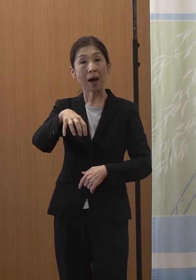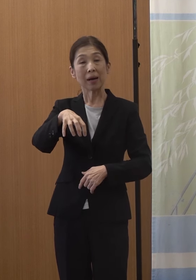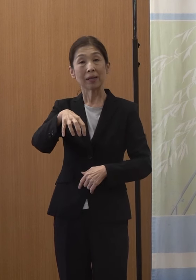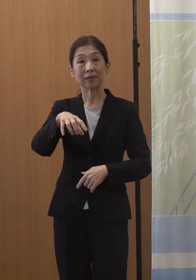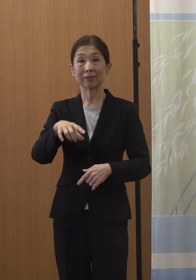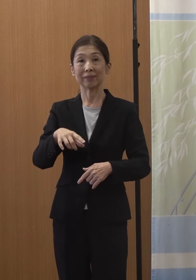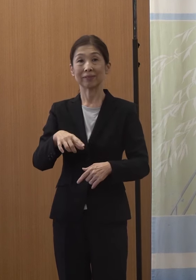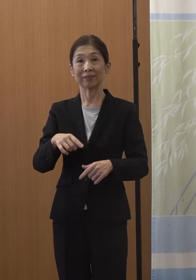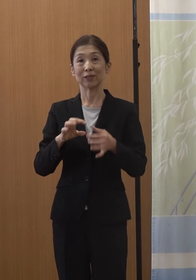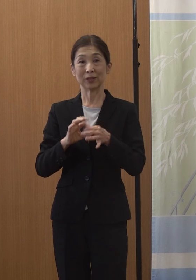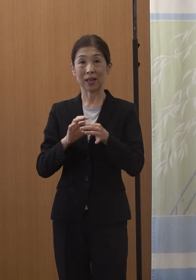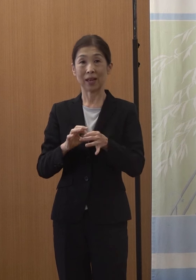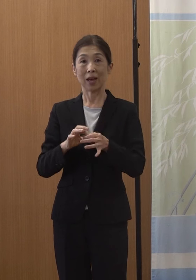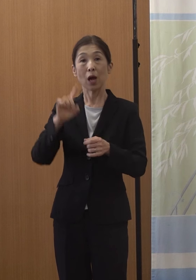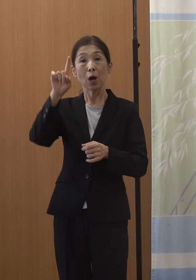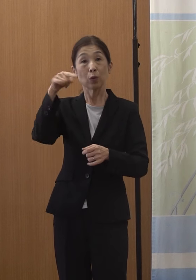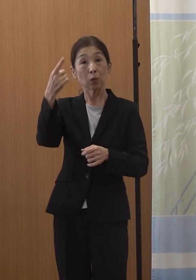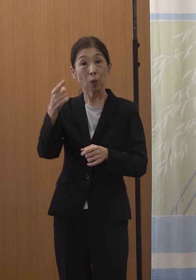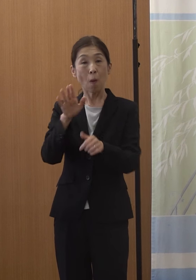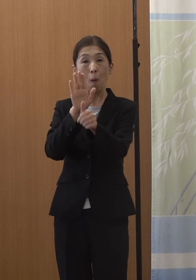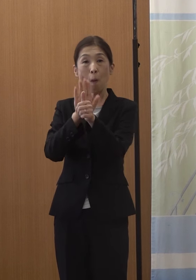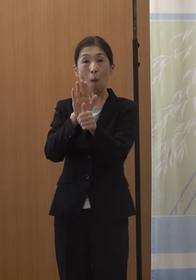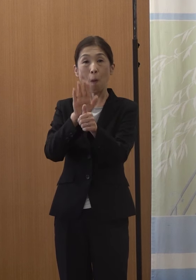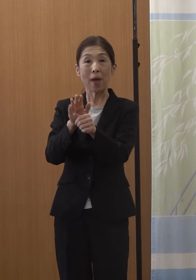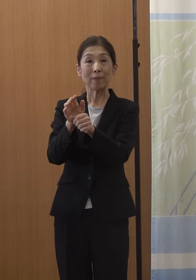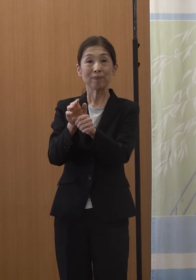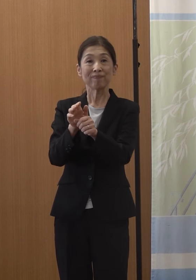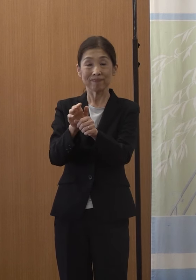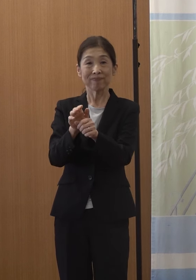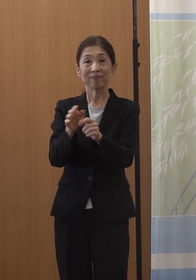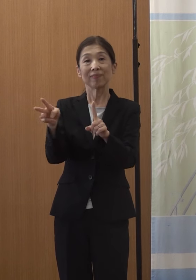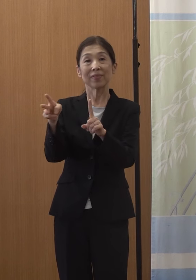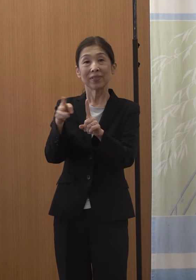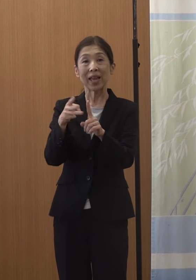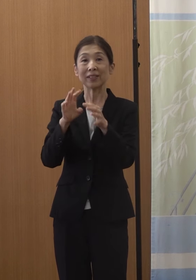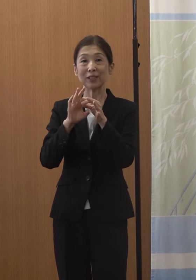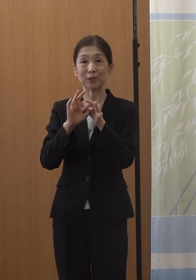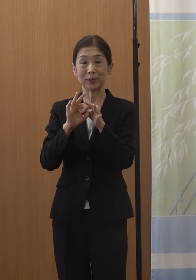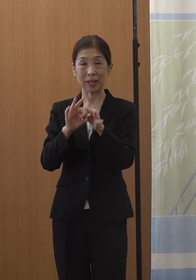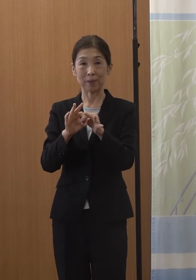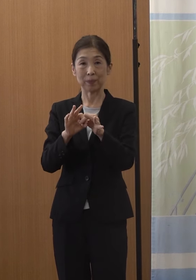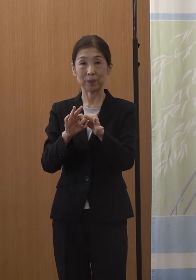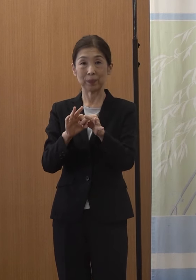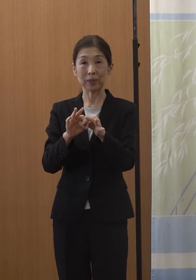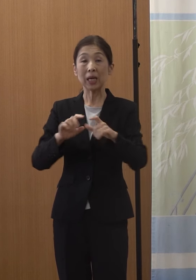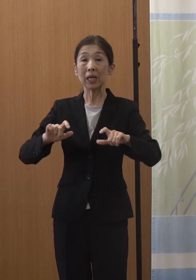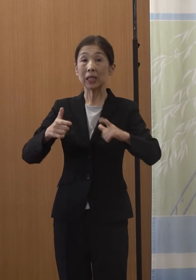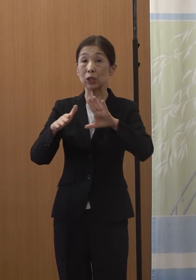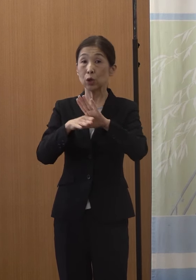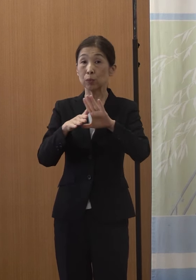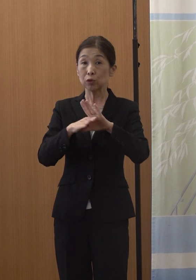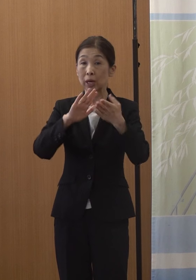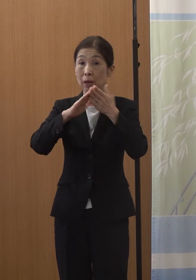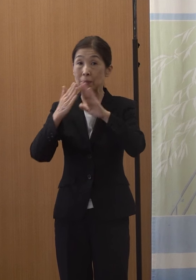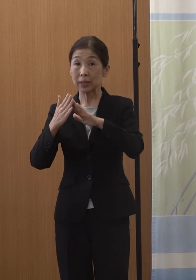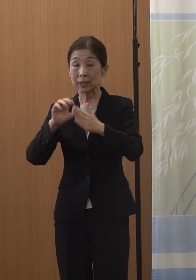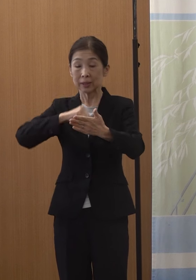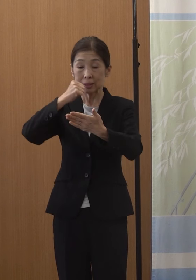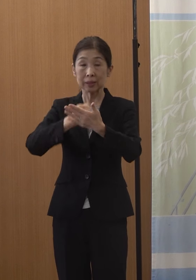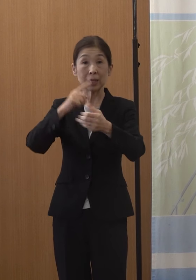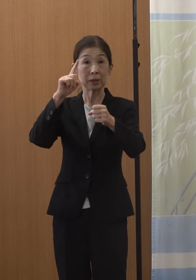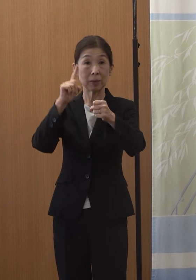木の場能登応援デーの実施についてをご覧ください。木の文化都市金沢の実現に向け